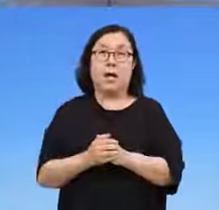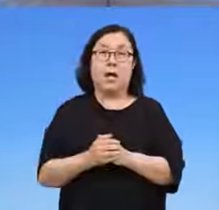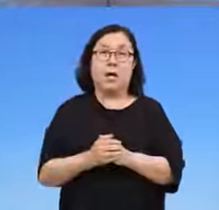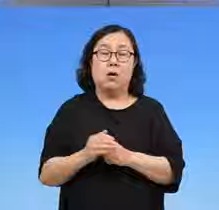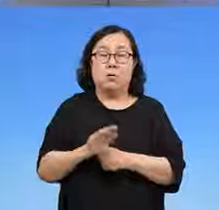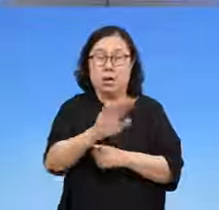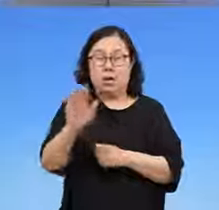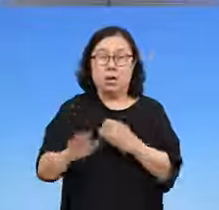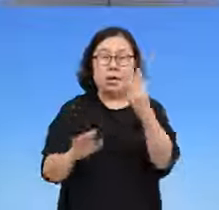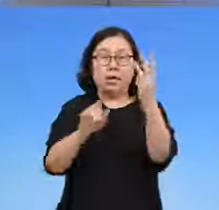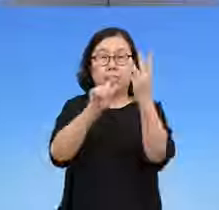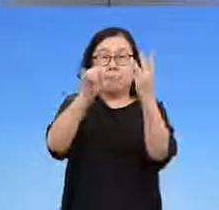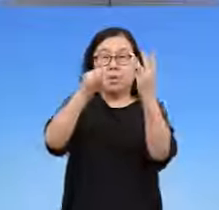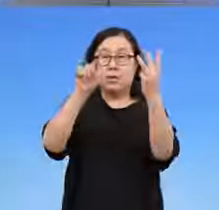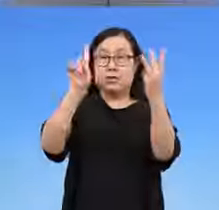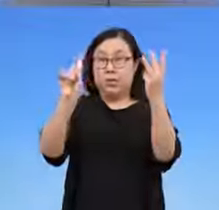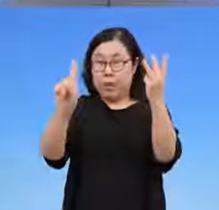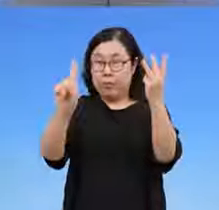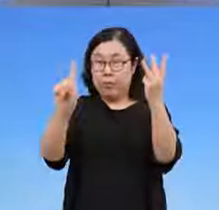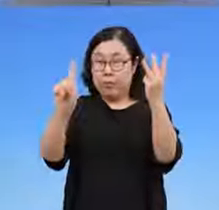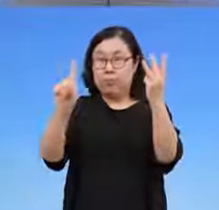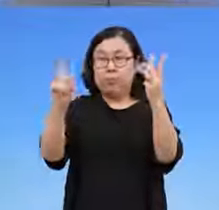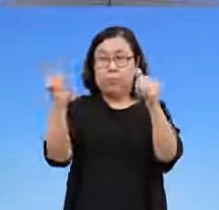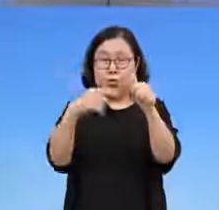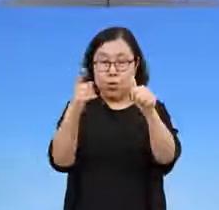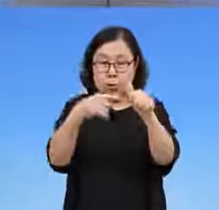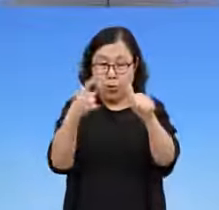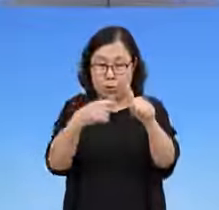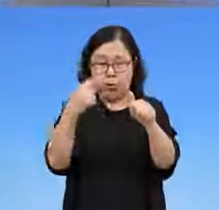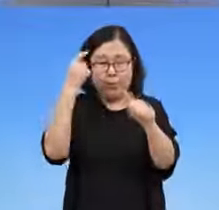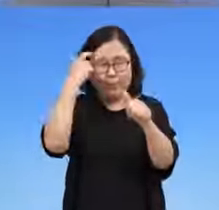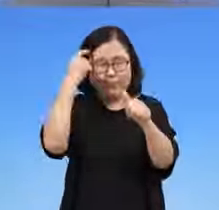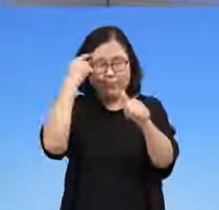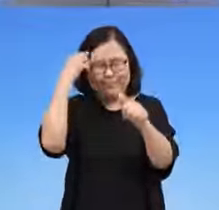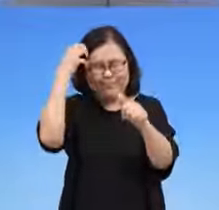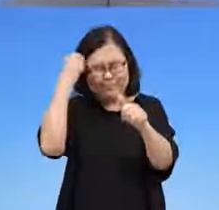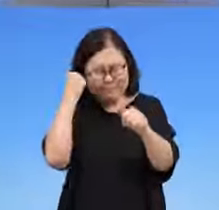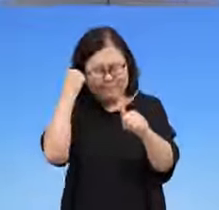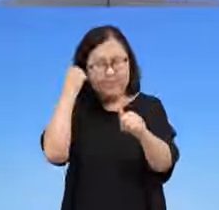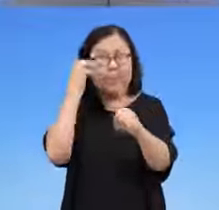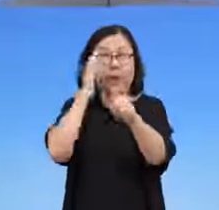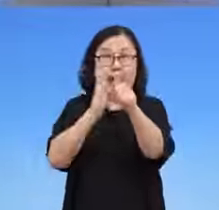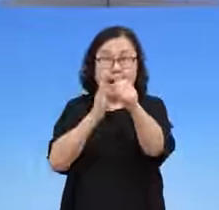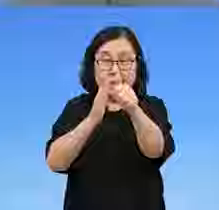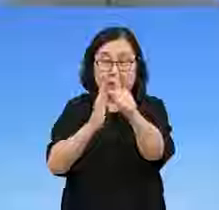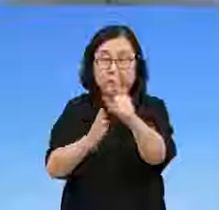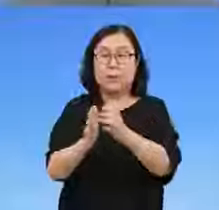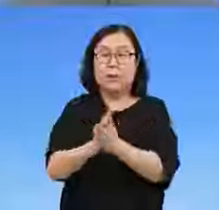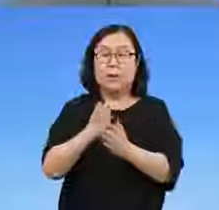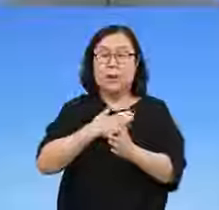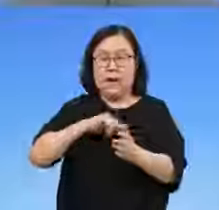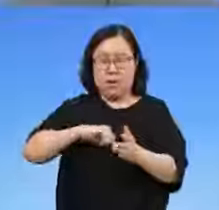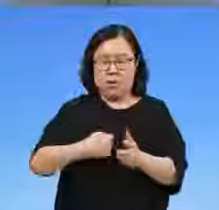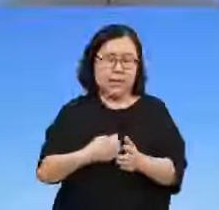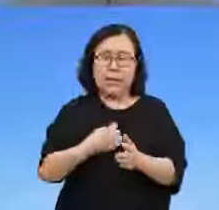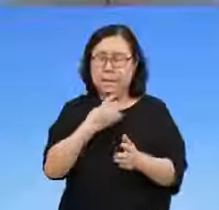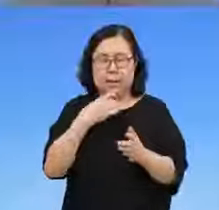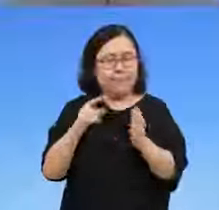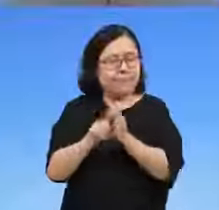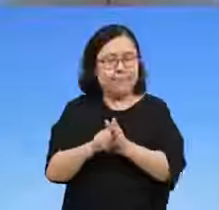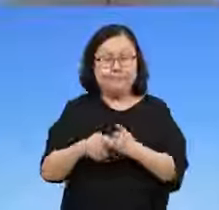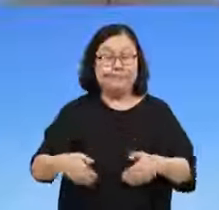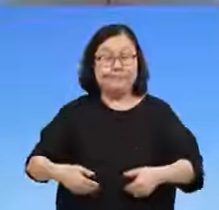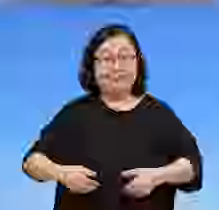3+1 교훈을 앞으로 하리마트에 가실 때마다 떠올리시기를 바랍니다. 나 혼자 믿으면 안